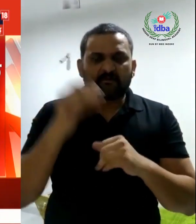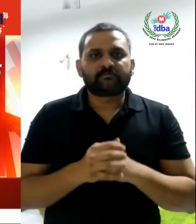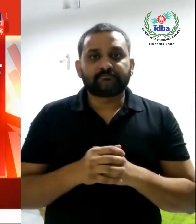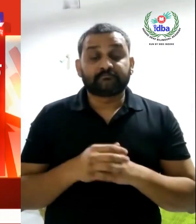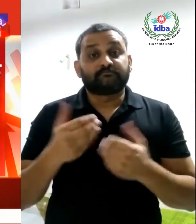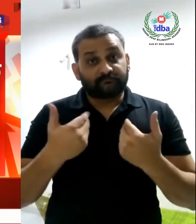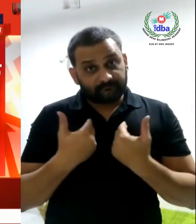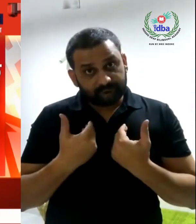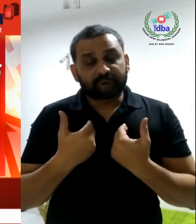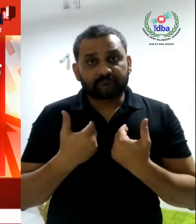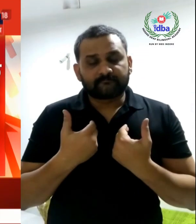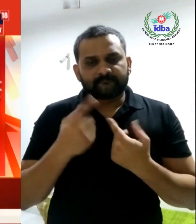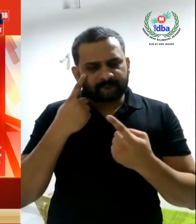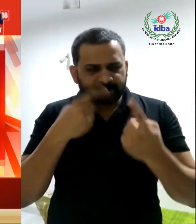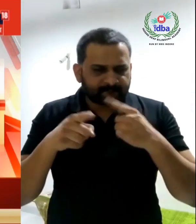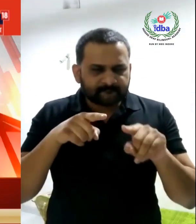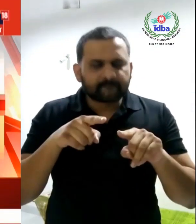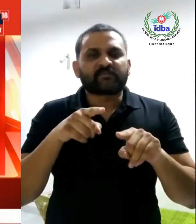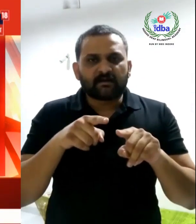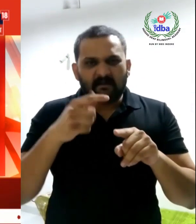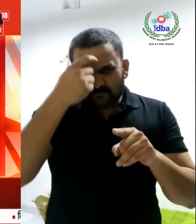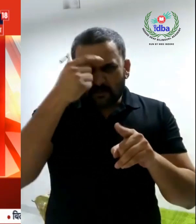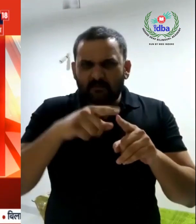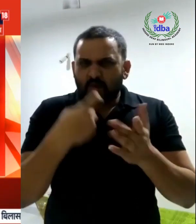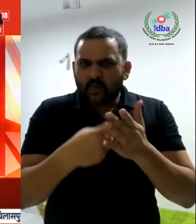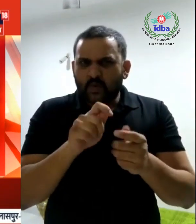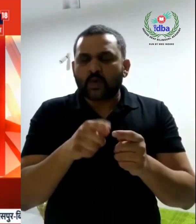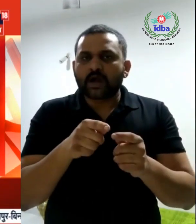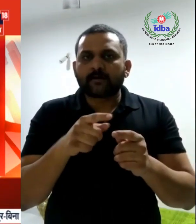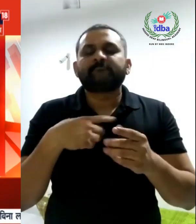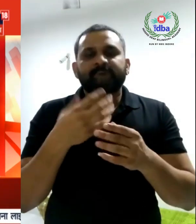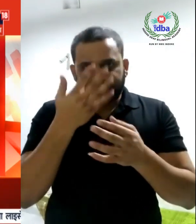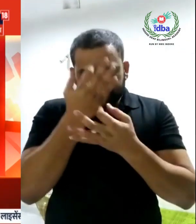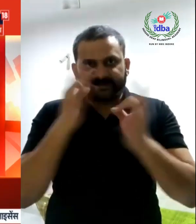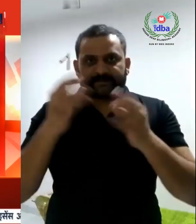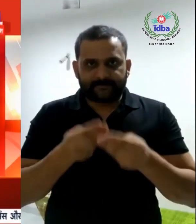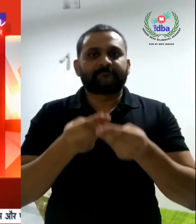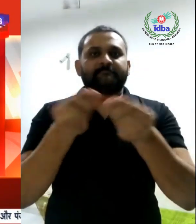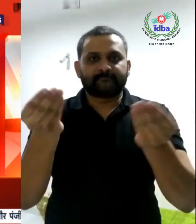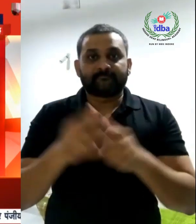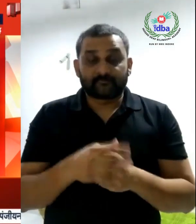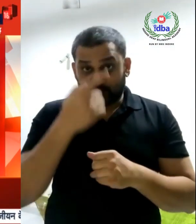हमने उनको उससे मुक्त करने का फैसला किया है। यह अवसर है